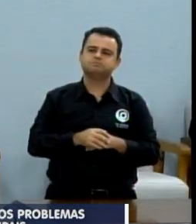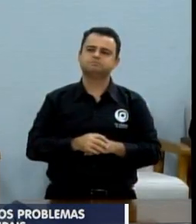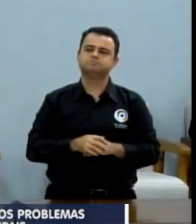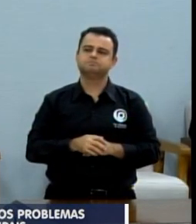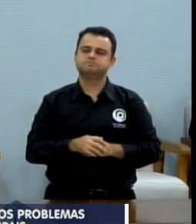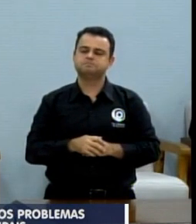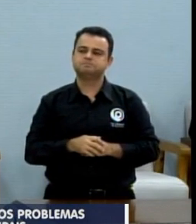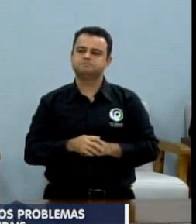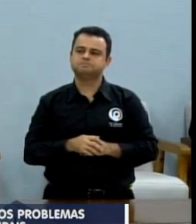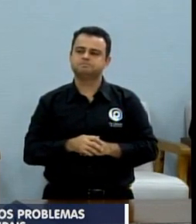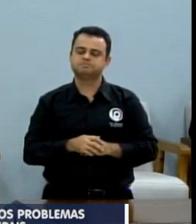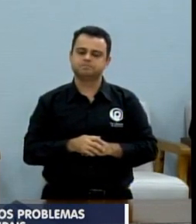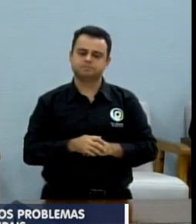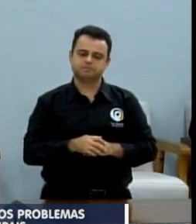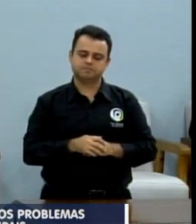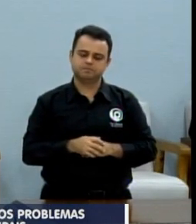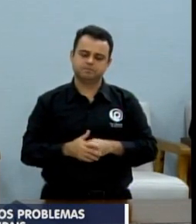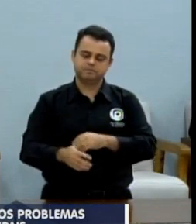vereador